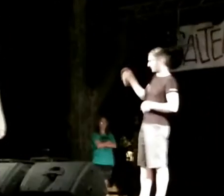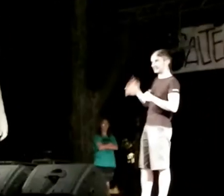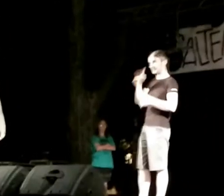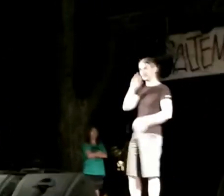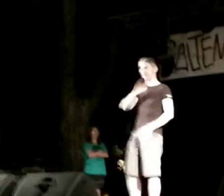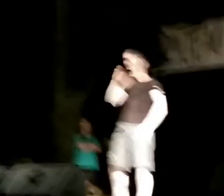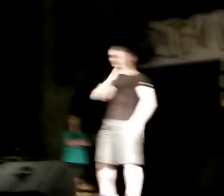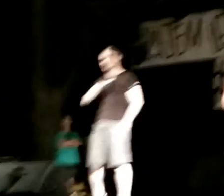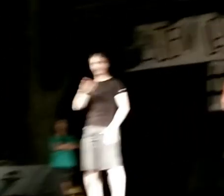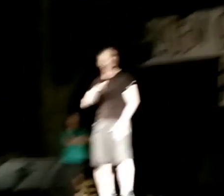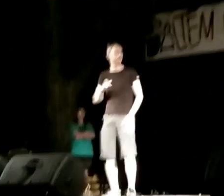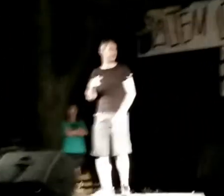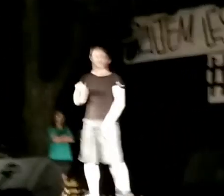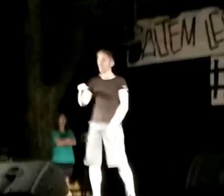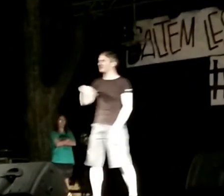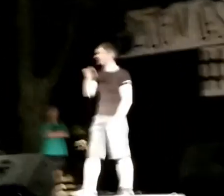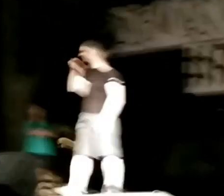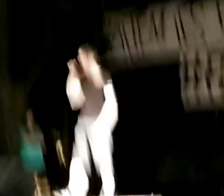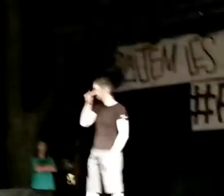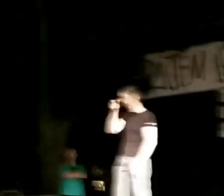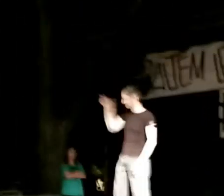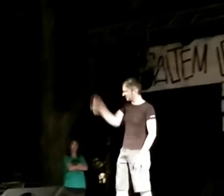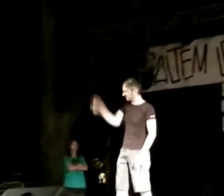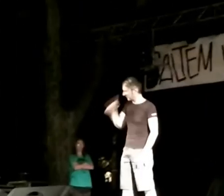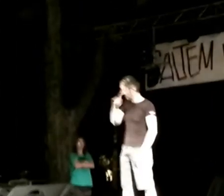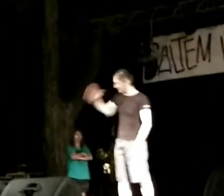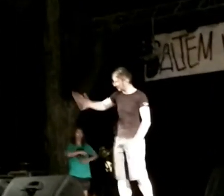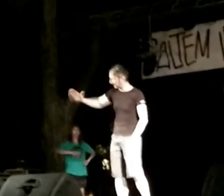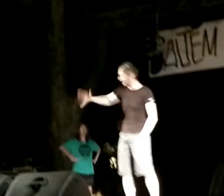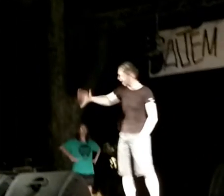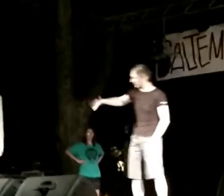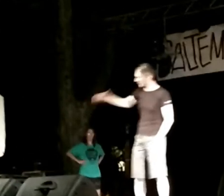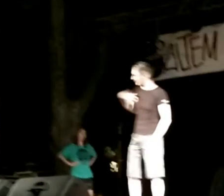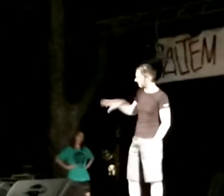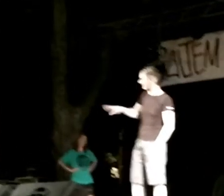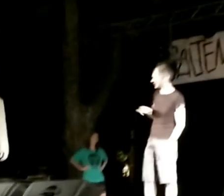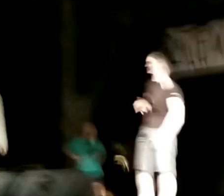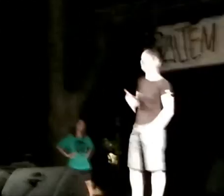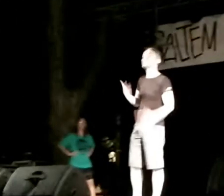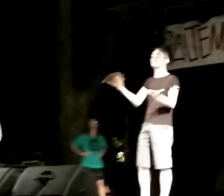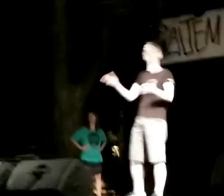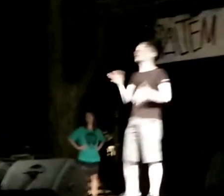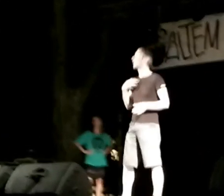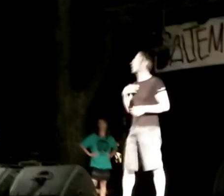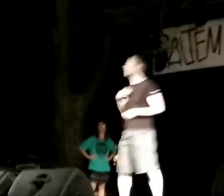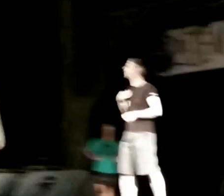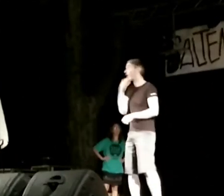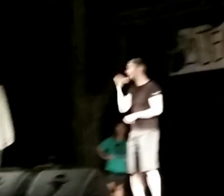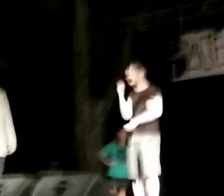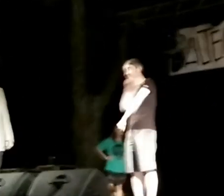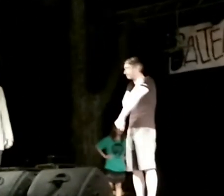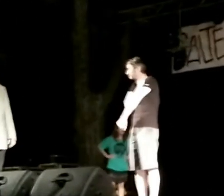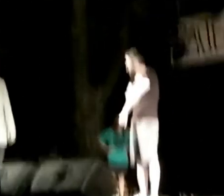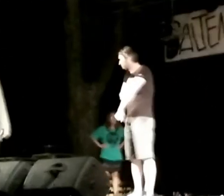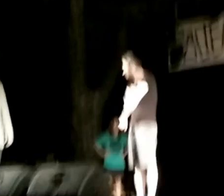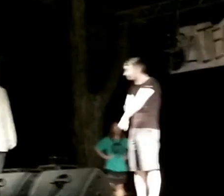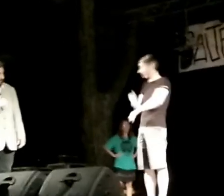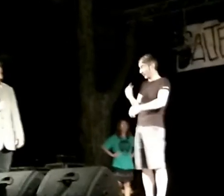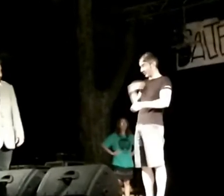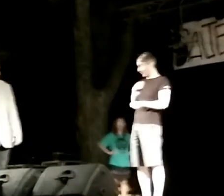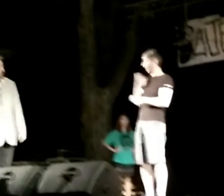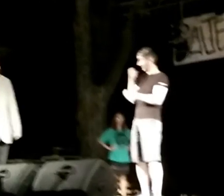sento bé. Que fa una mica de pudor, ara ho entenc. Perquè t'he vist a tu. Bueno, jo soc un jove precari, he estudiat a les